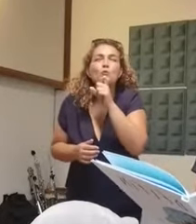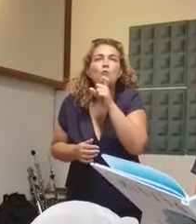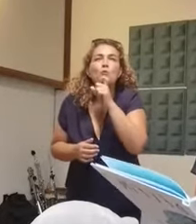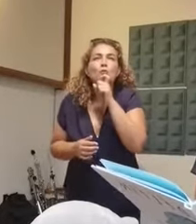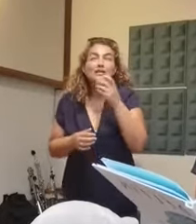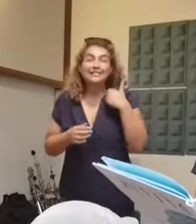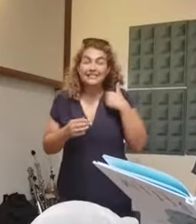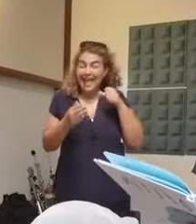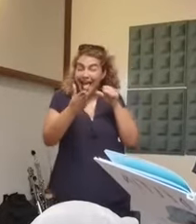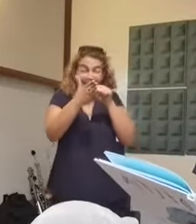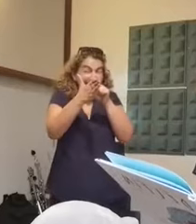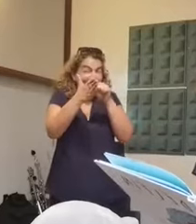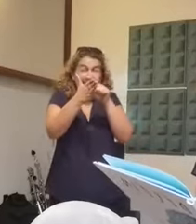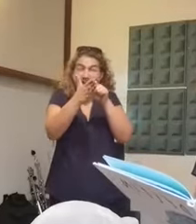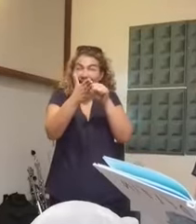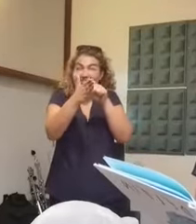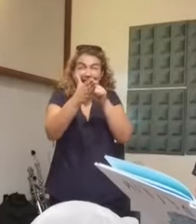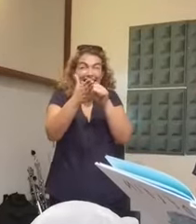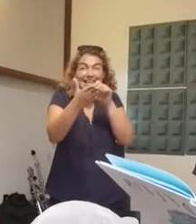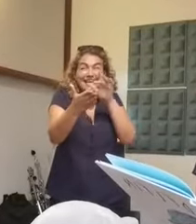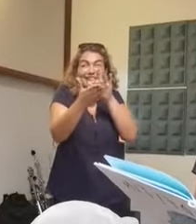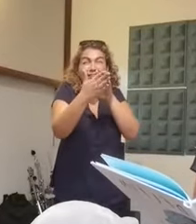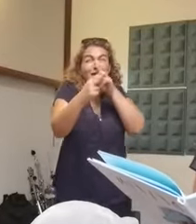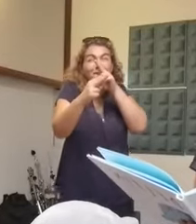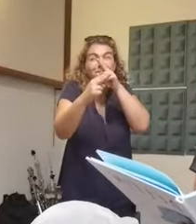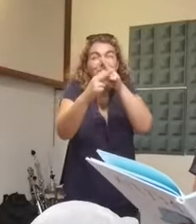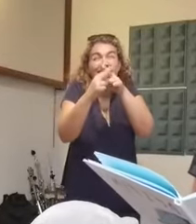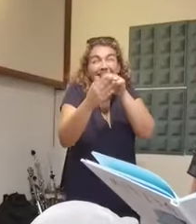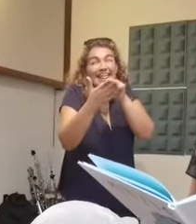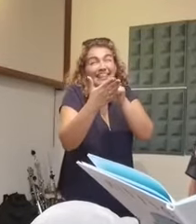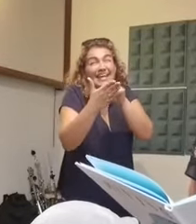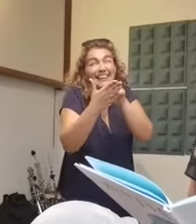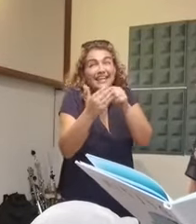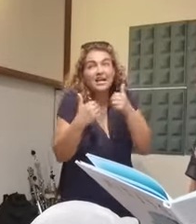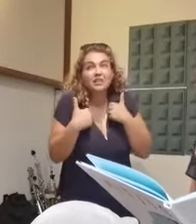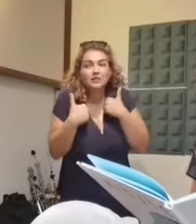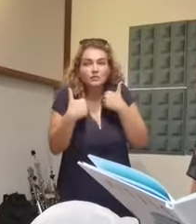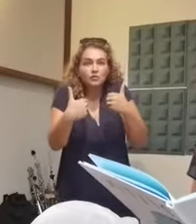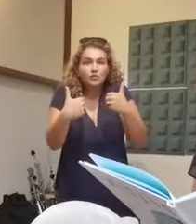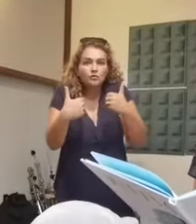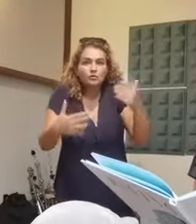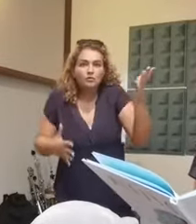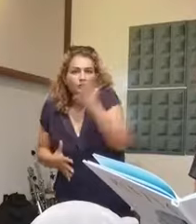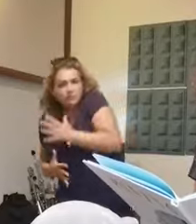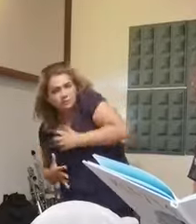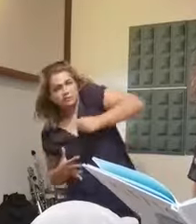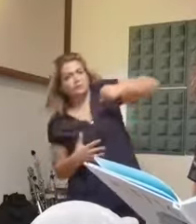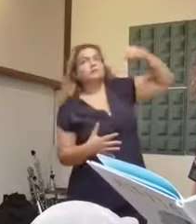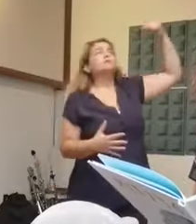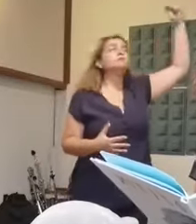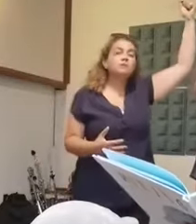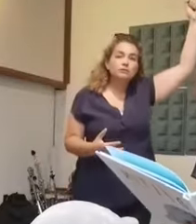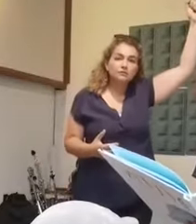Faltaban dos piruetas para rozar la madera cuando sintió que algo extraño se lo llevaba hacia